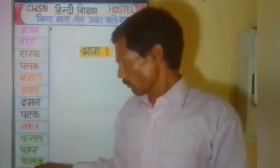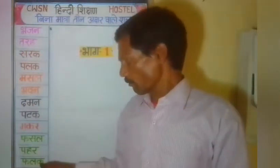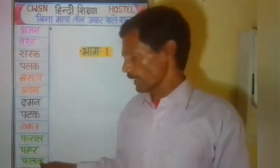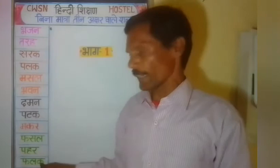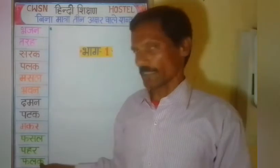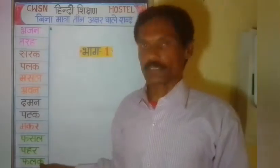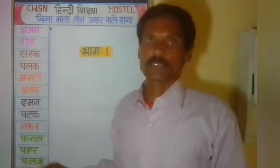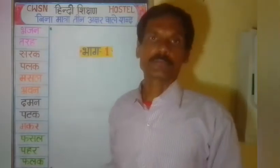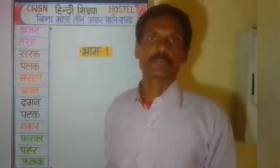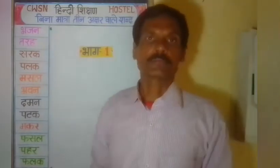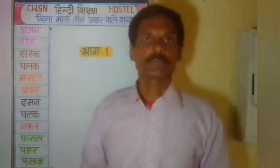फलक।